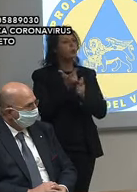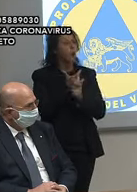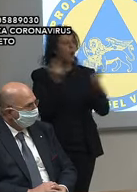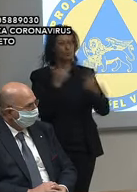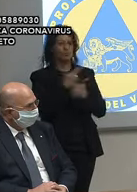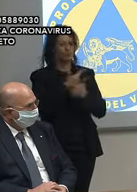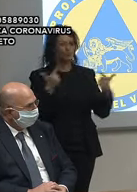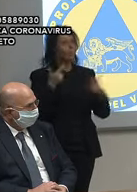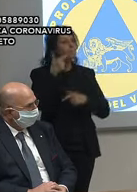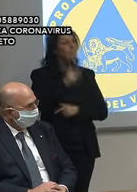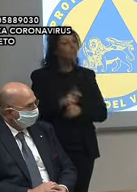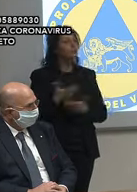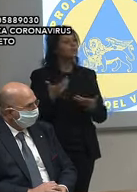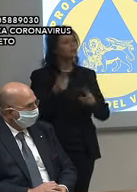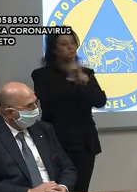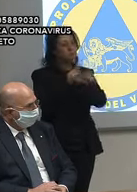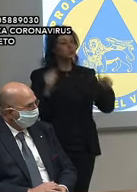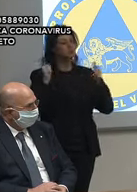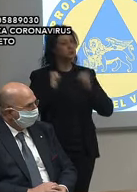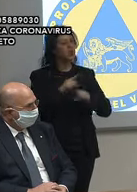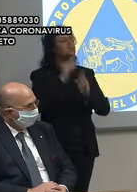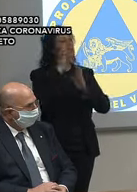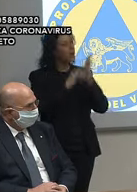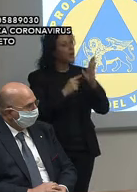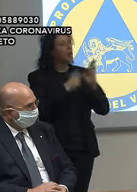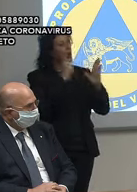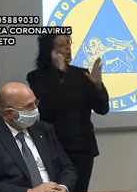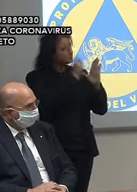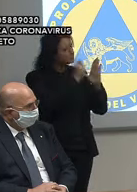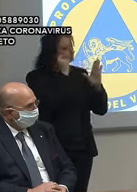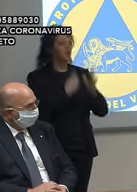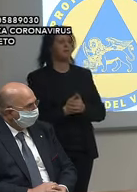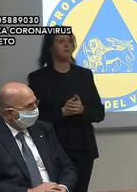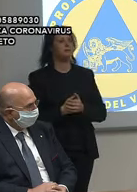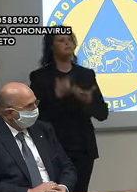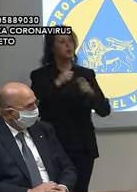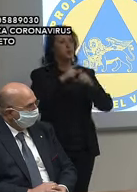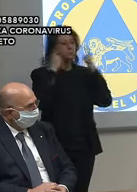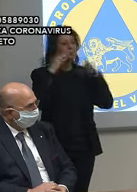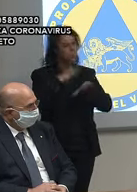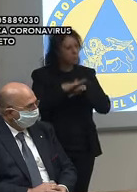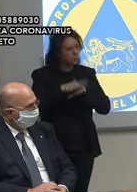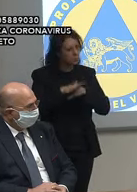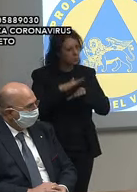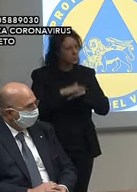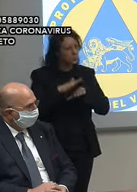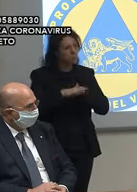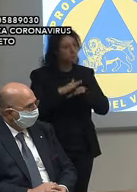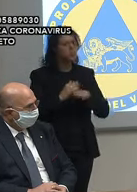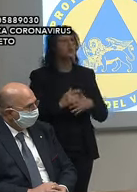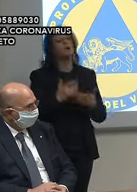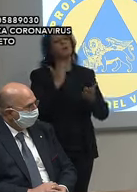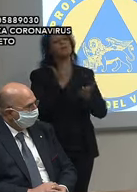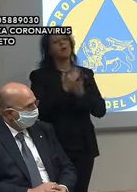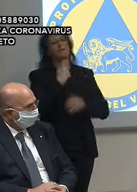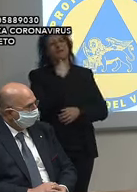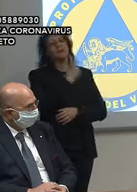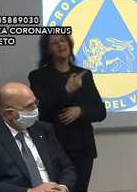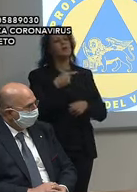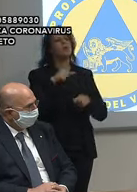le regole, perché si deve utilizzare la mascherina e per favore evitate di scrivermi che non ho la mascherina quando faccio la conferenza stampa. Lo